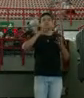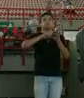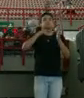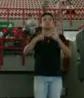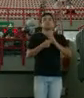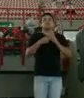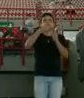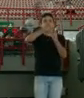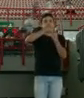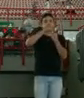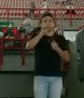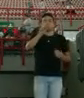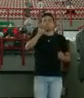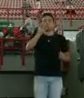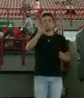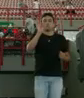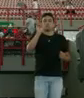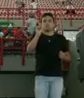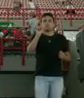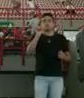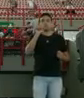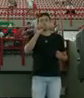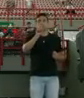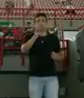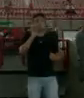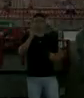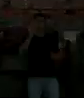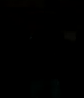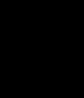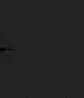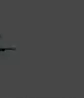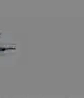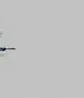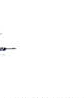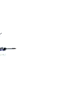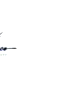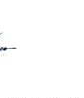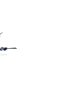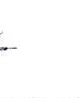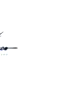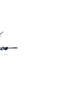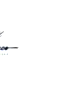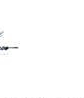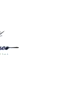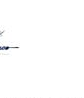a gota? G-O-T-A. Gota é uma doença reumática inflamatória.